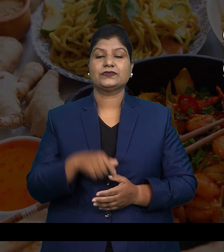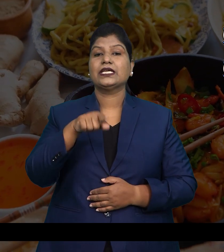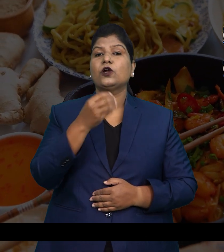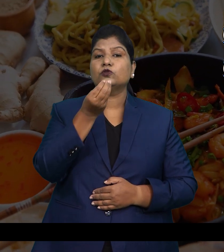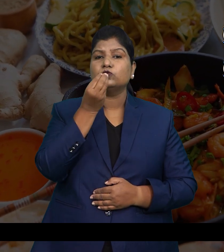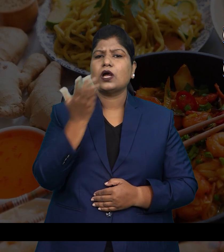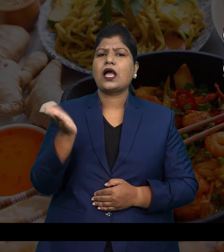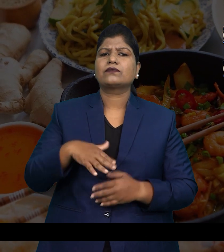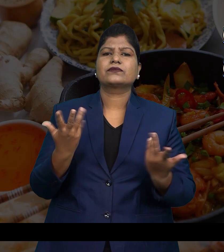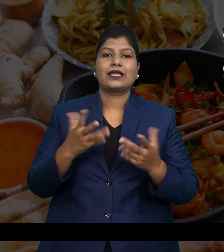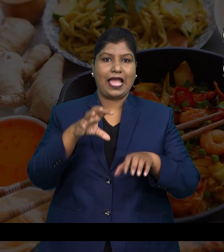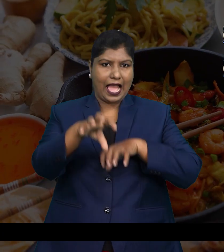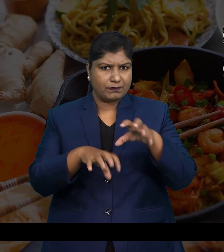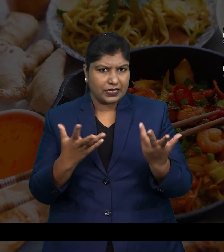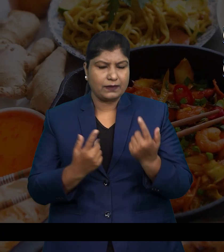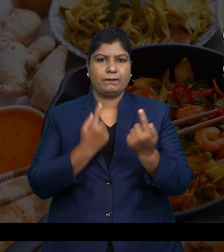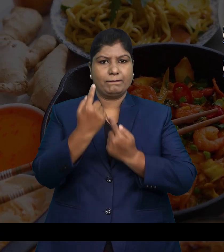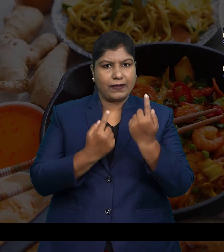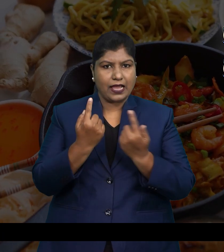अन्न स्रोत,